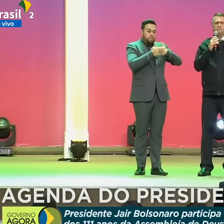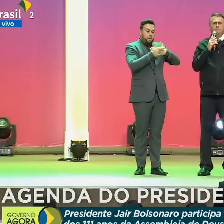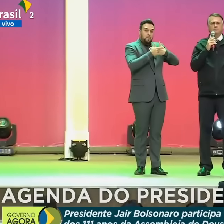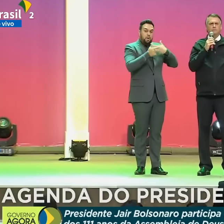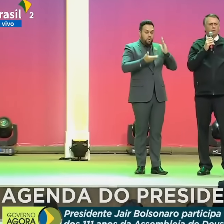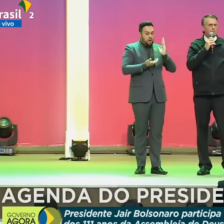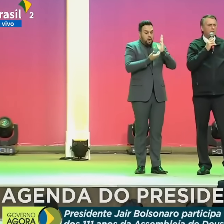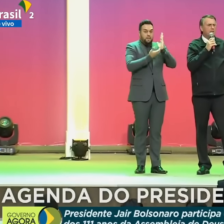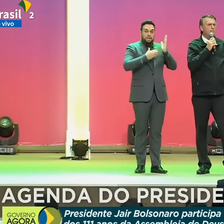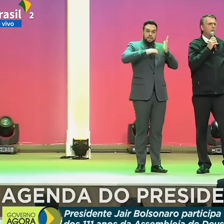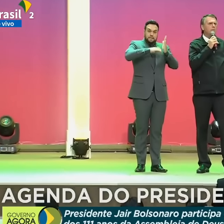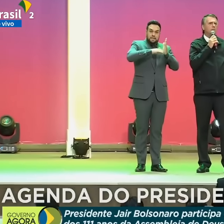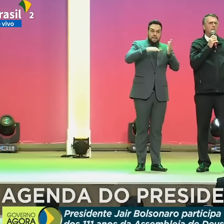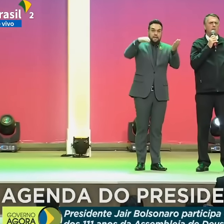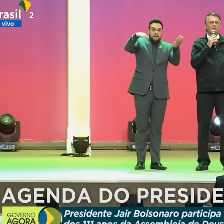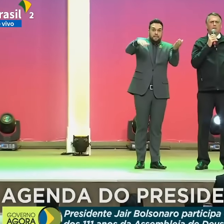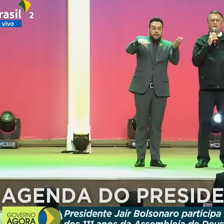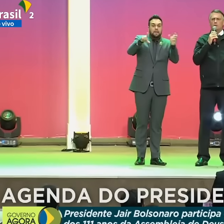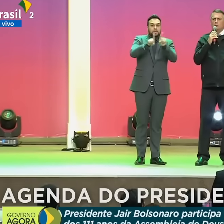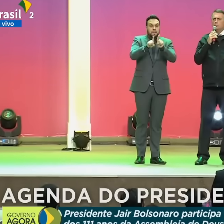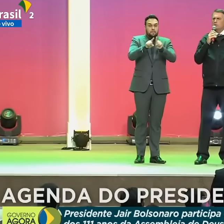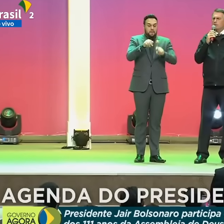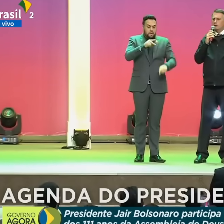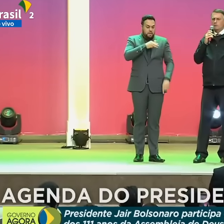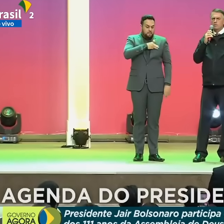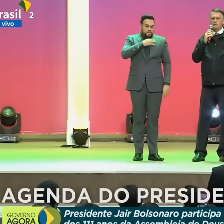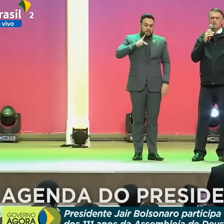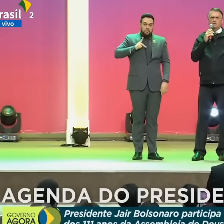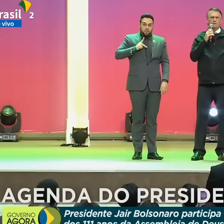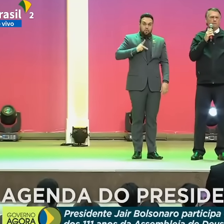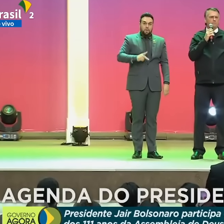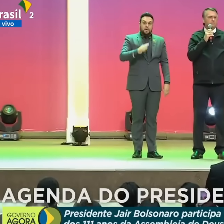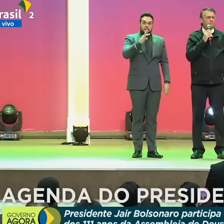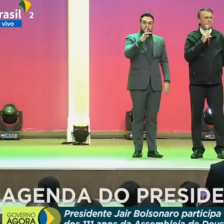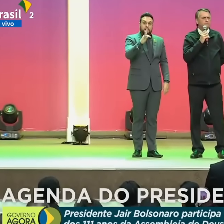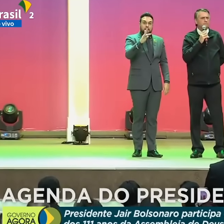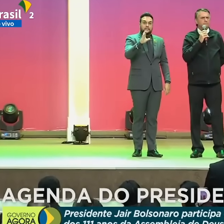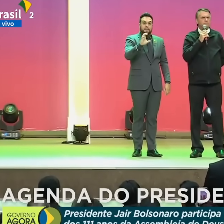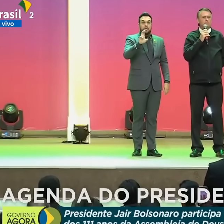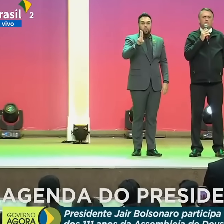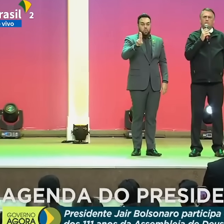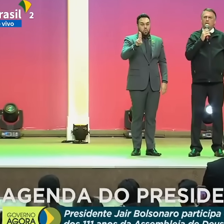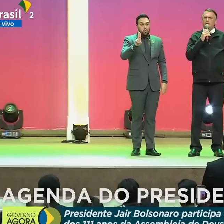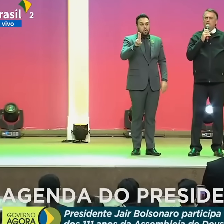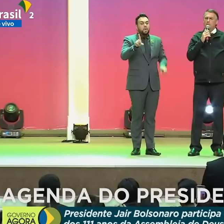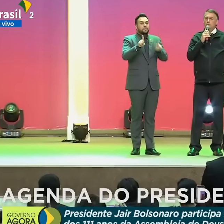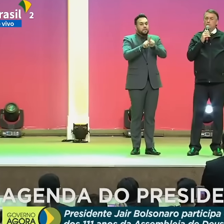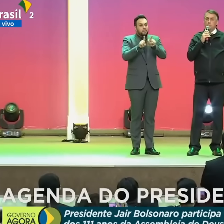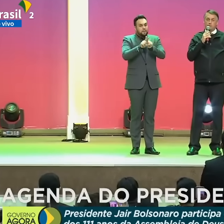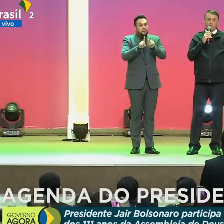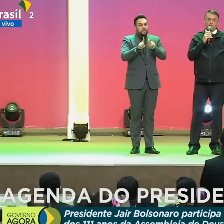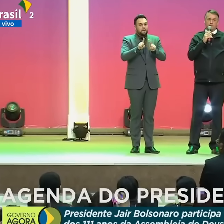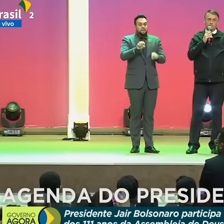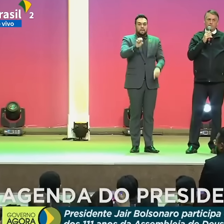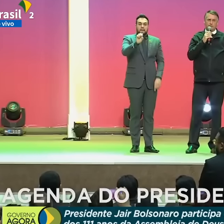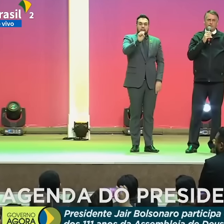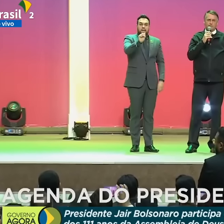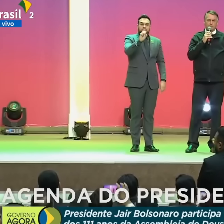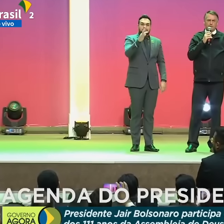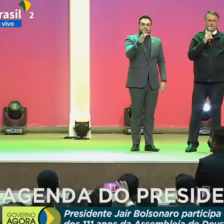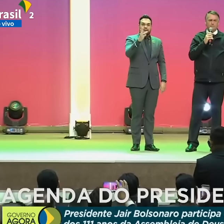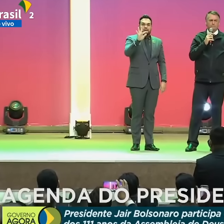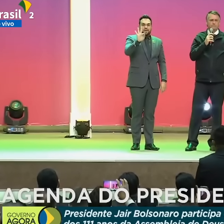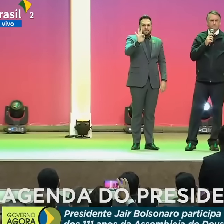Senado, do Ministério Público, do Tribunal de Contas da União e também do Supremo